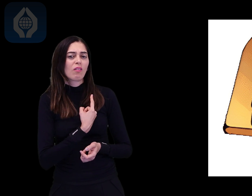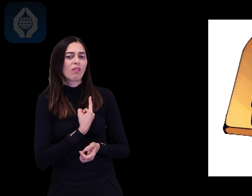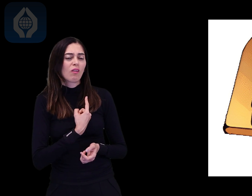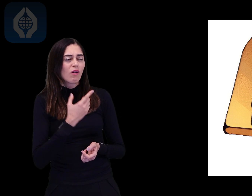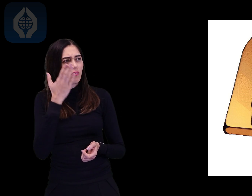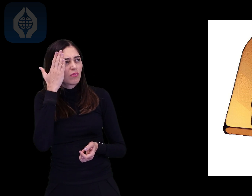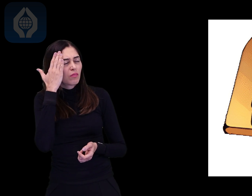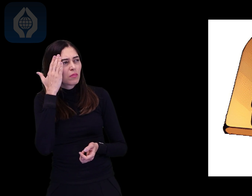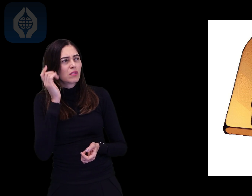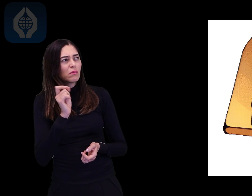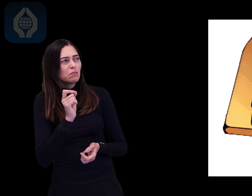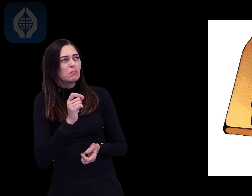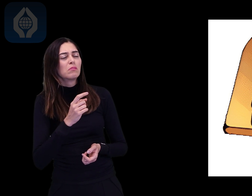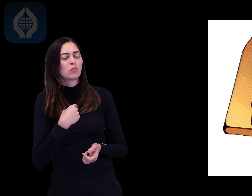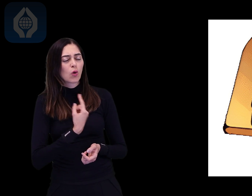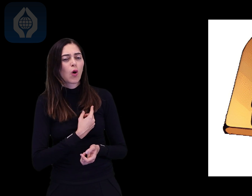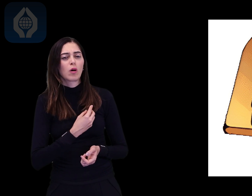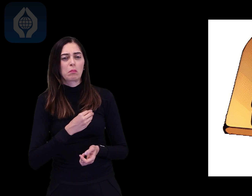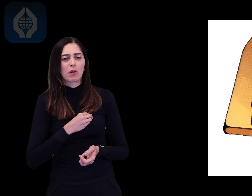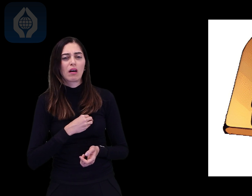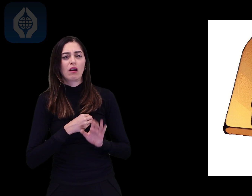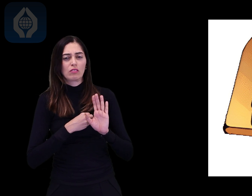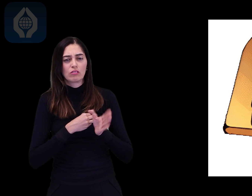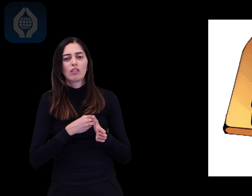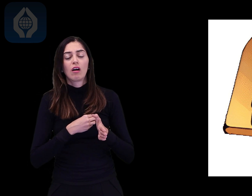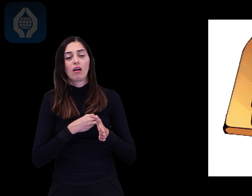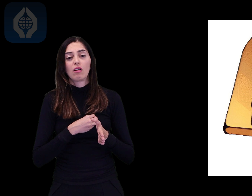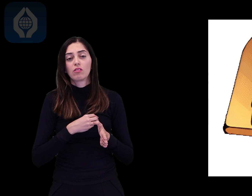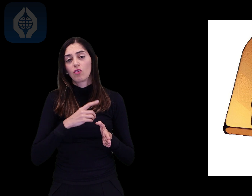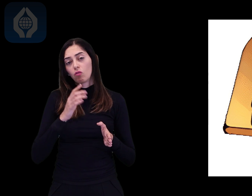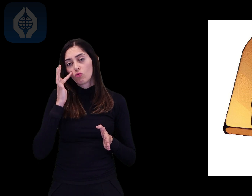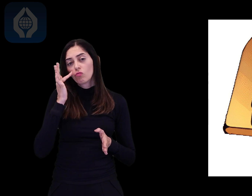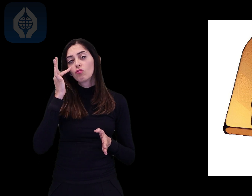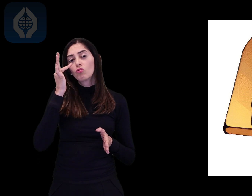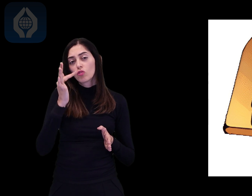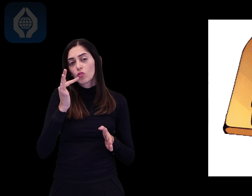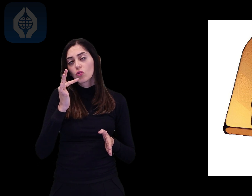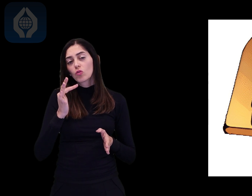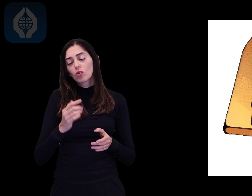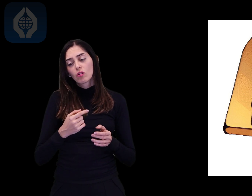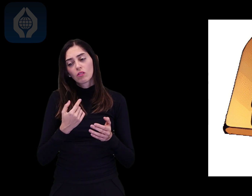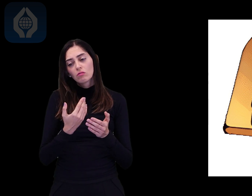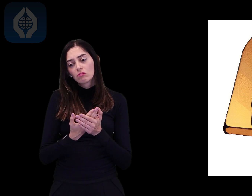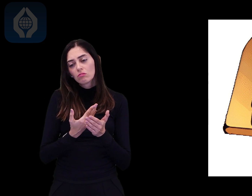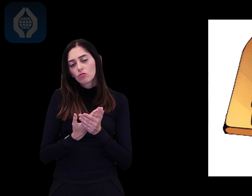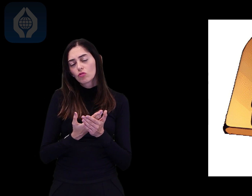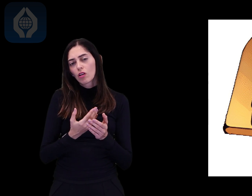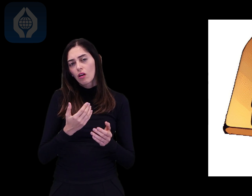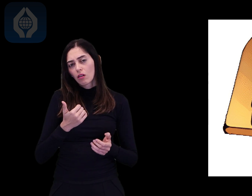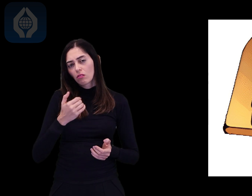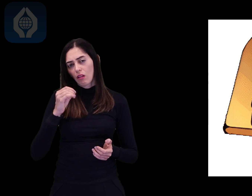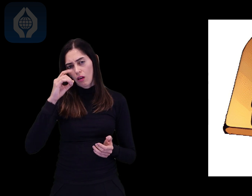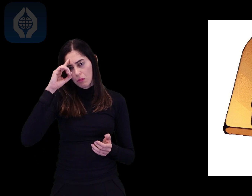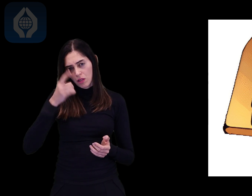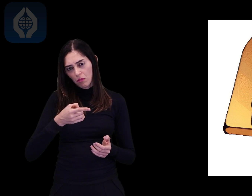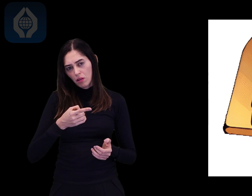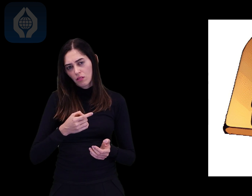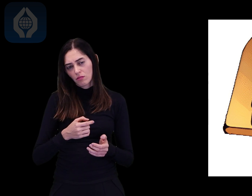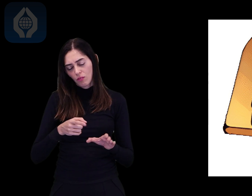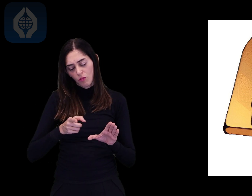pecadores. Em nossa próxima lição, consideraremos cada mandamento. Essa é a nossa proposta